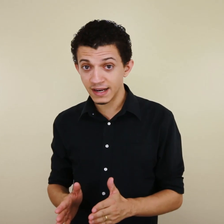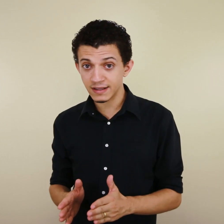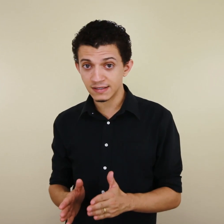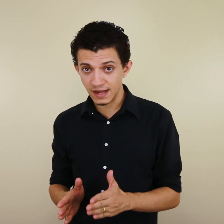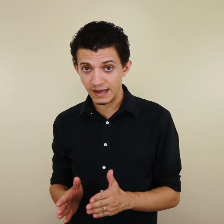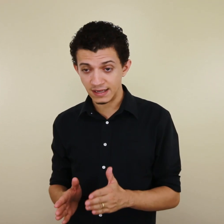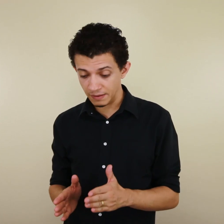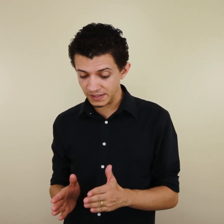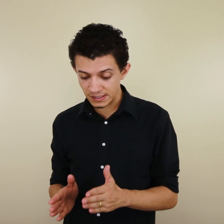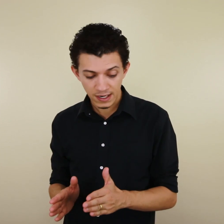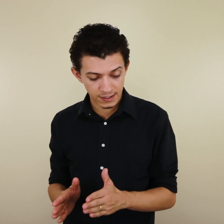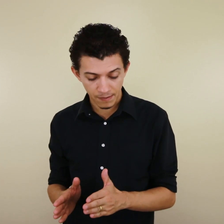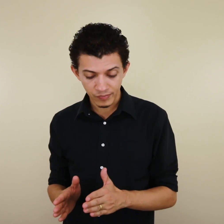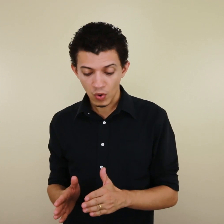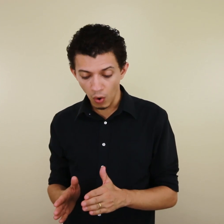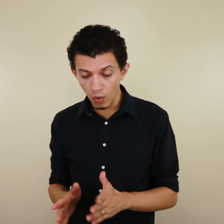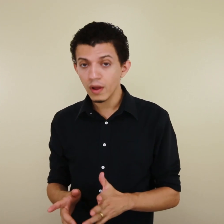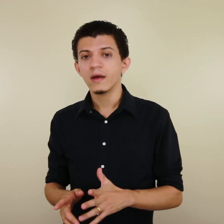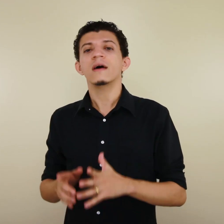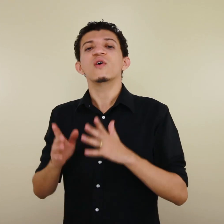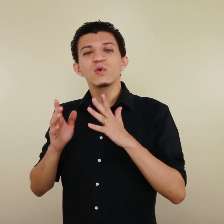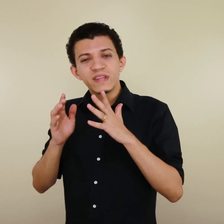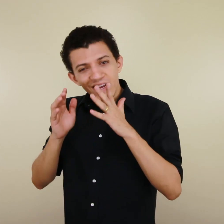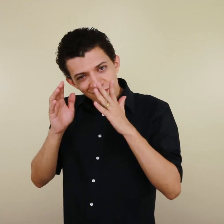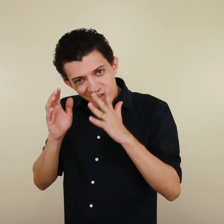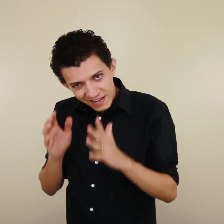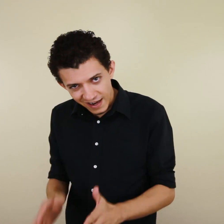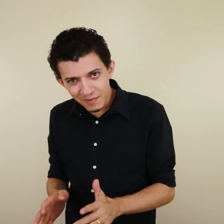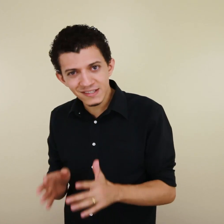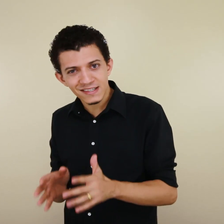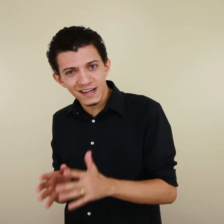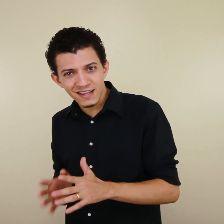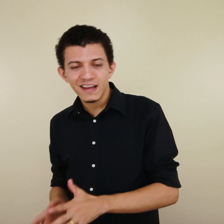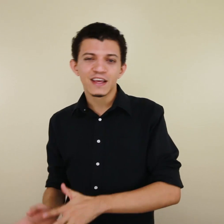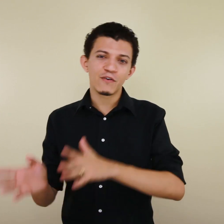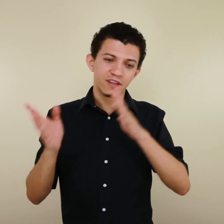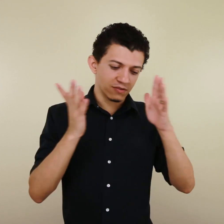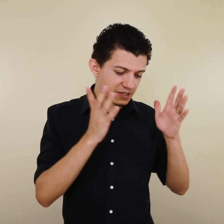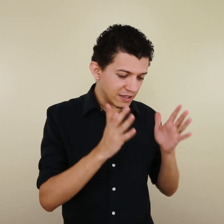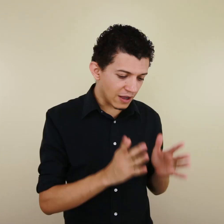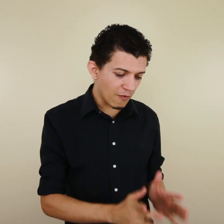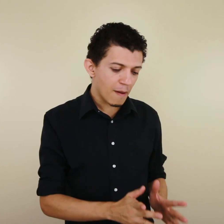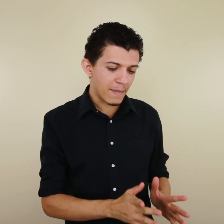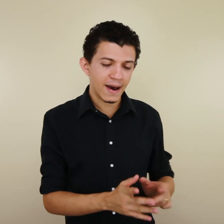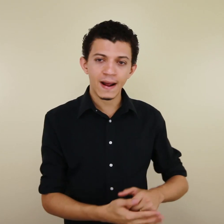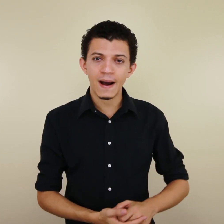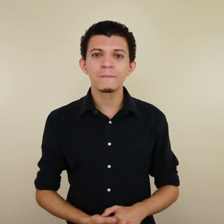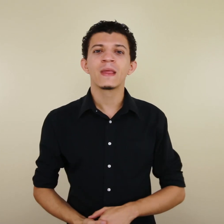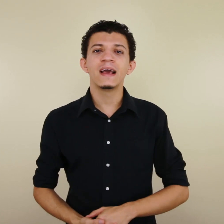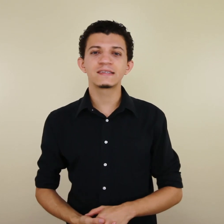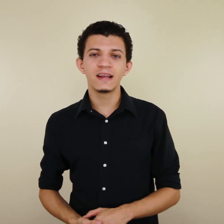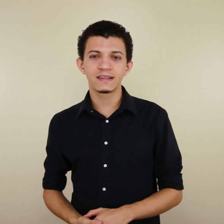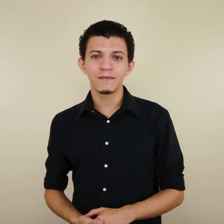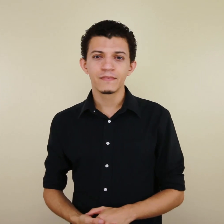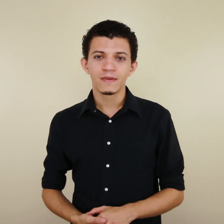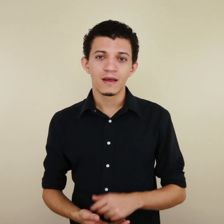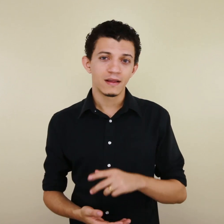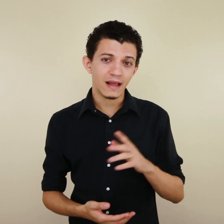escrita de sinais, a Libras escrita. Ou um texto na Libras escrita que eu vou traduzir então para a escrita da